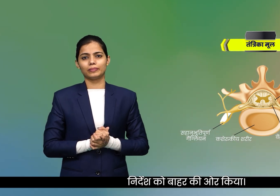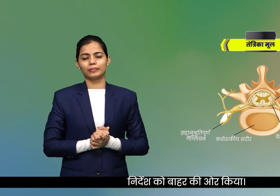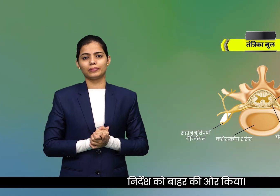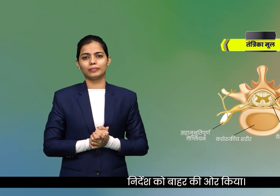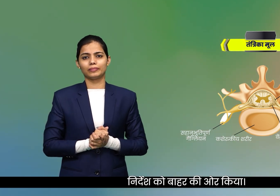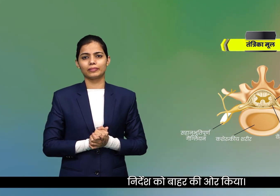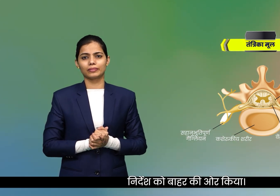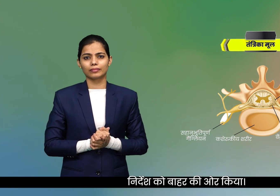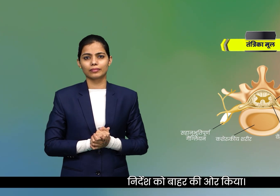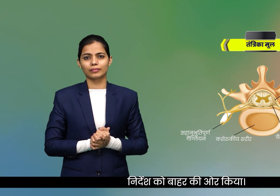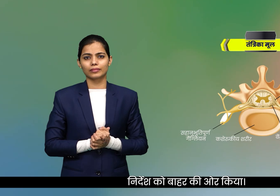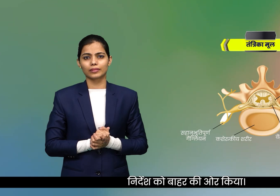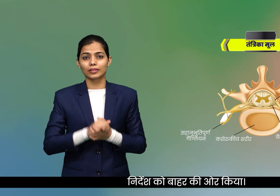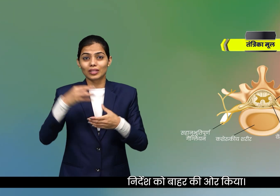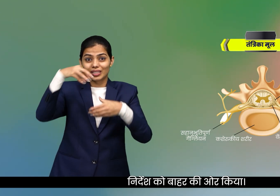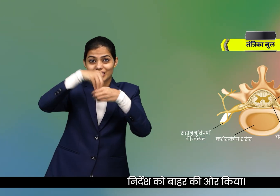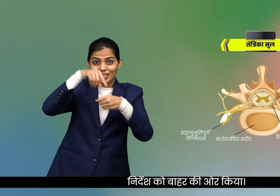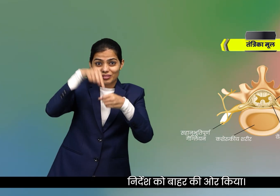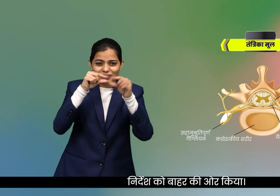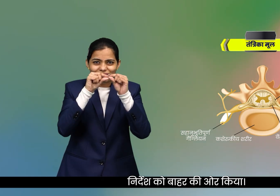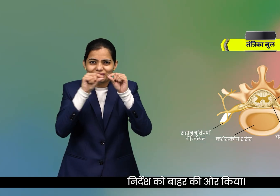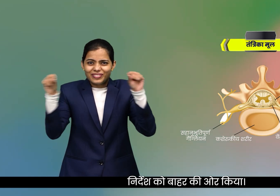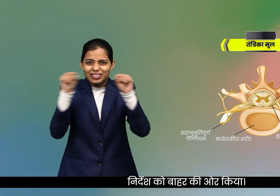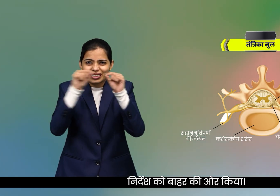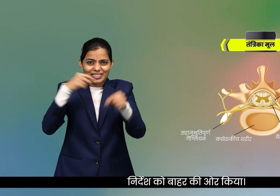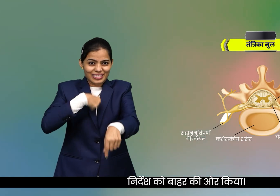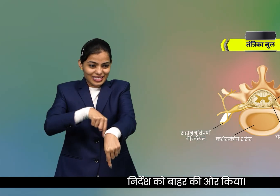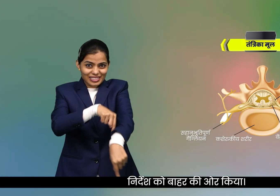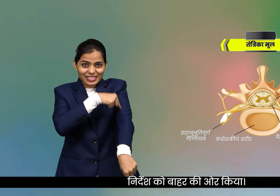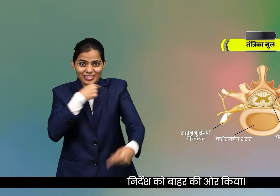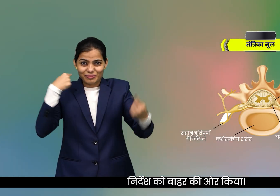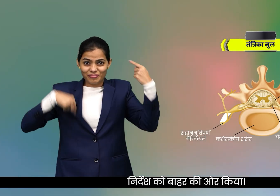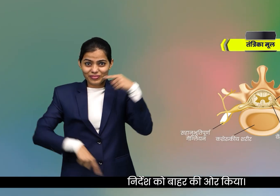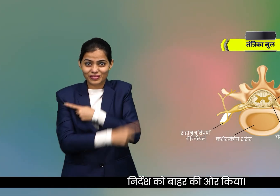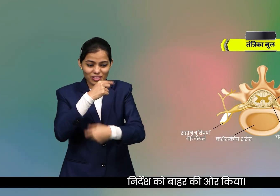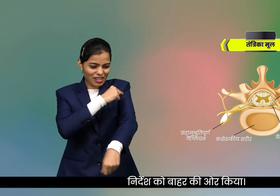के निर्देश को बाहर की ओर किया।